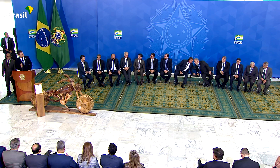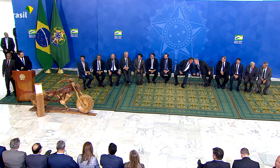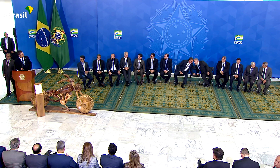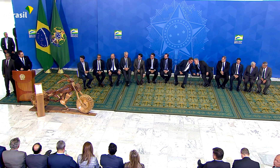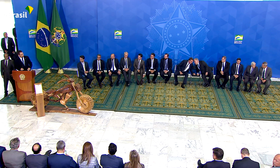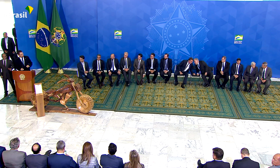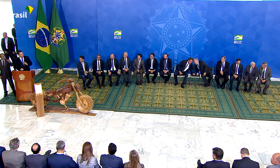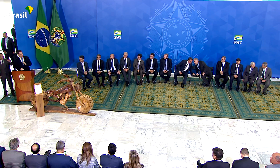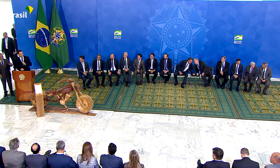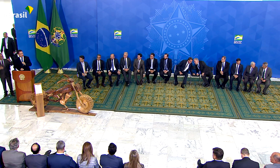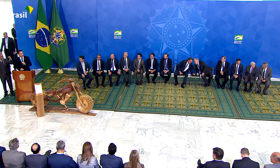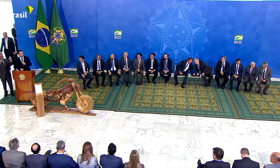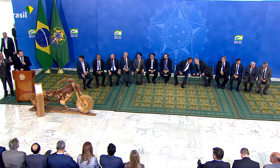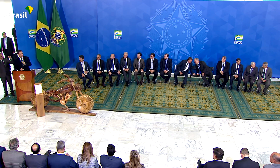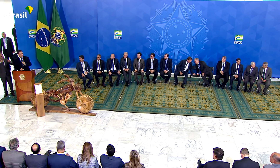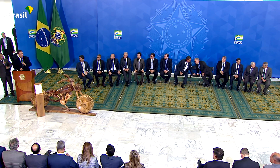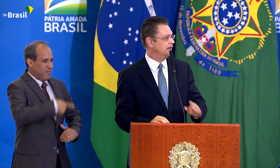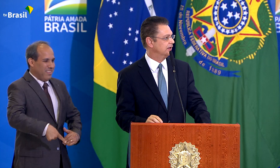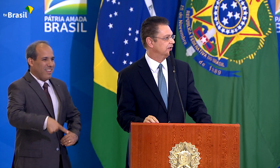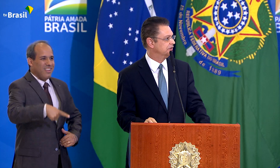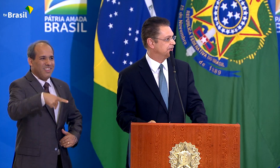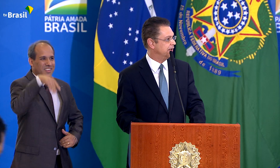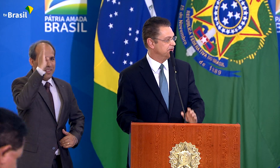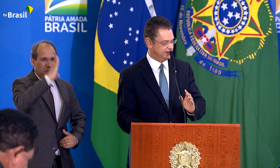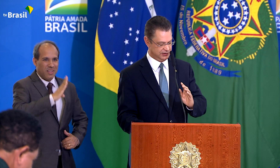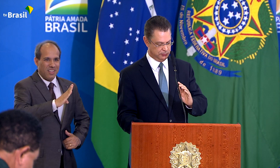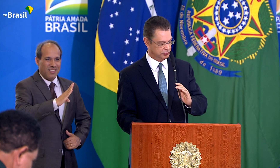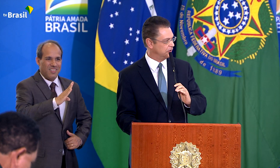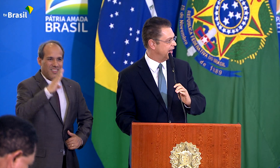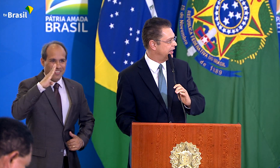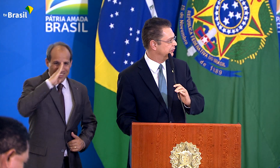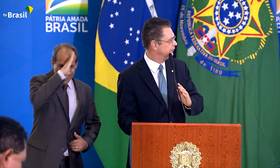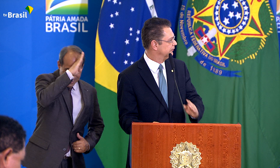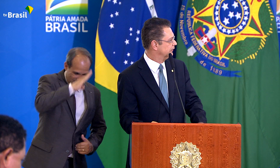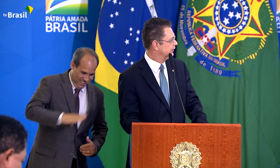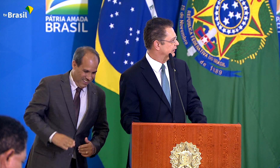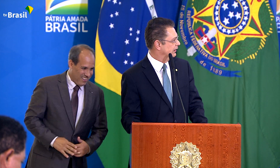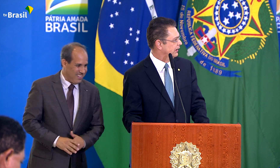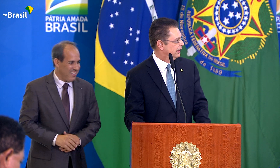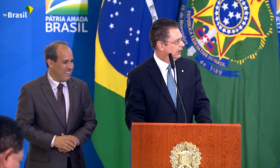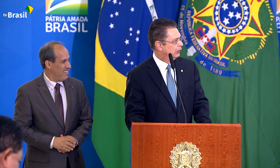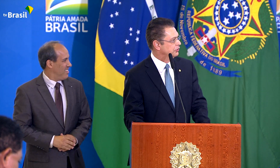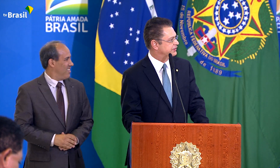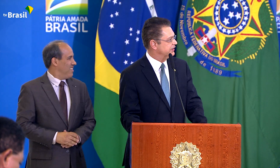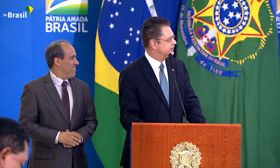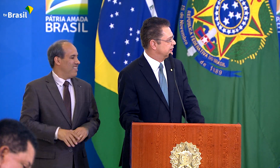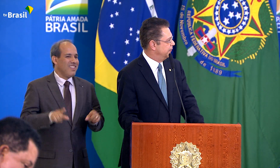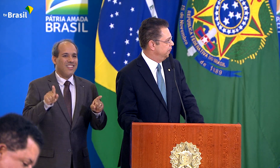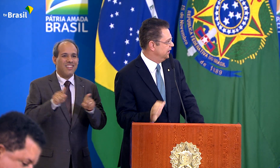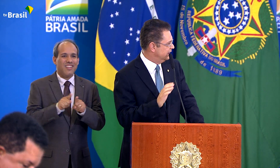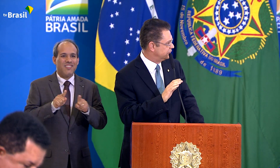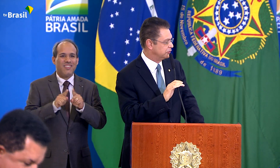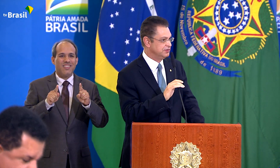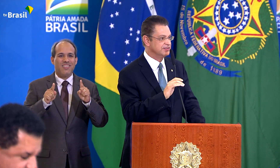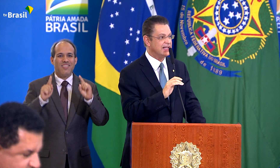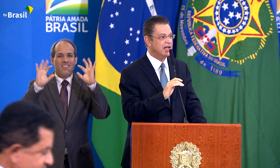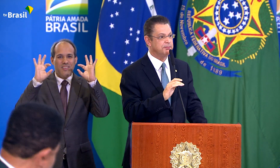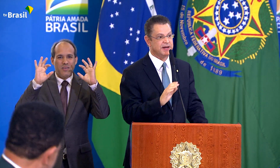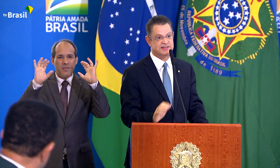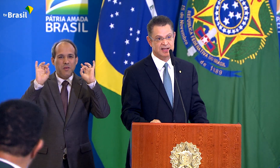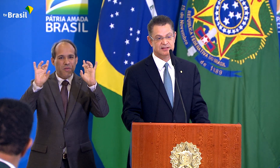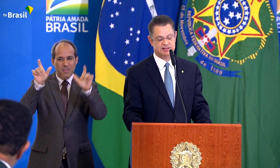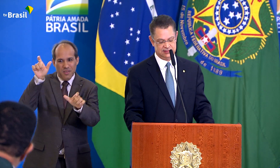o ilustre senhor presidente da república Jair Messias bolsonaro e ilustres ministros